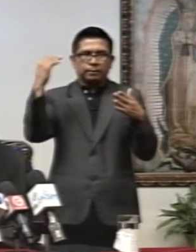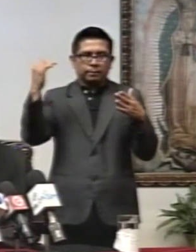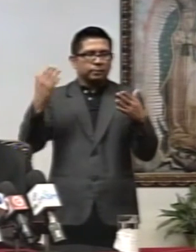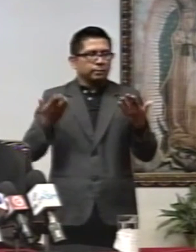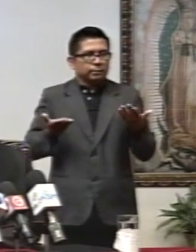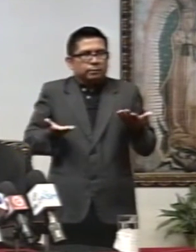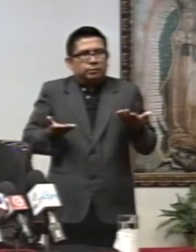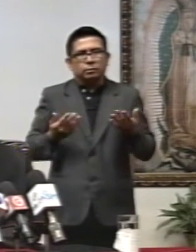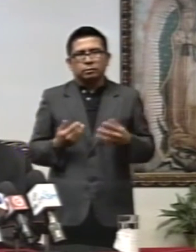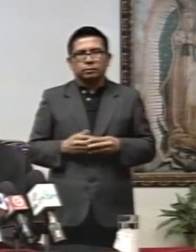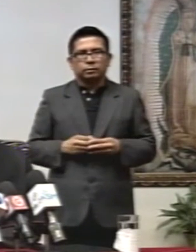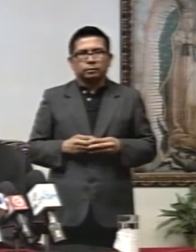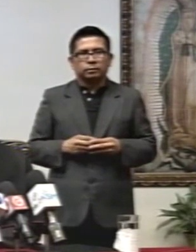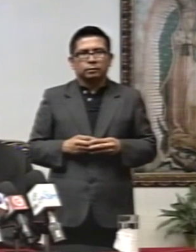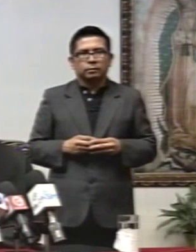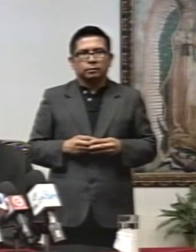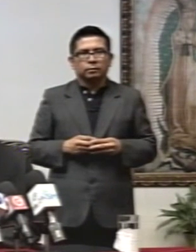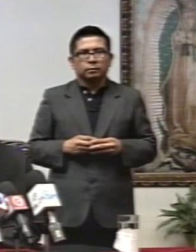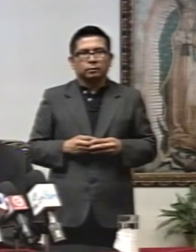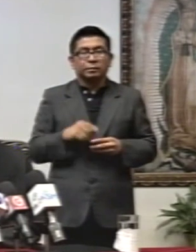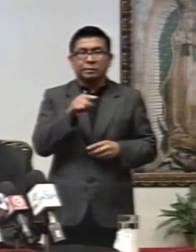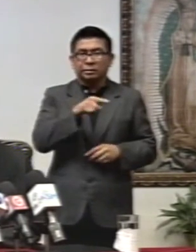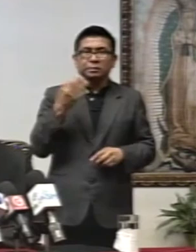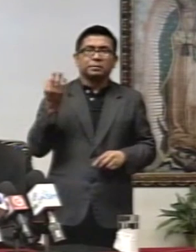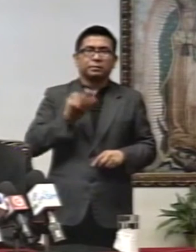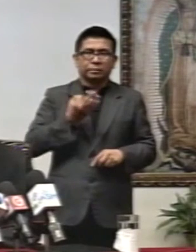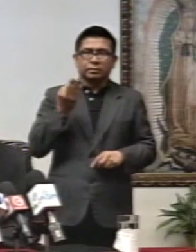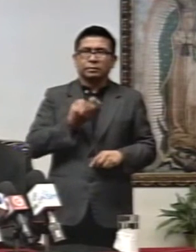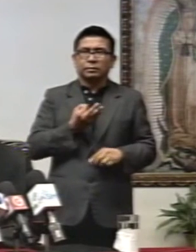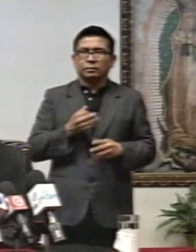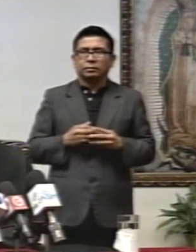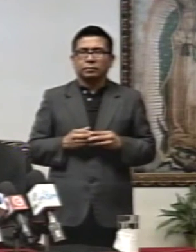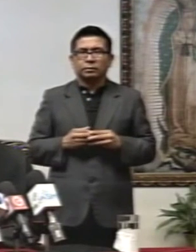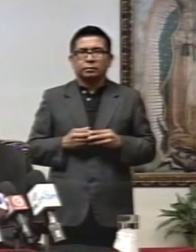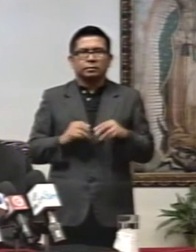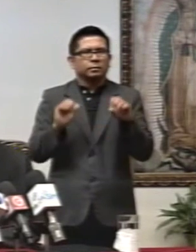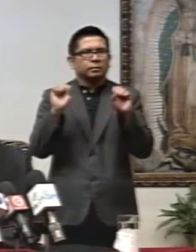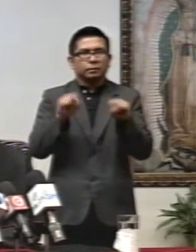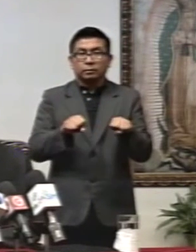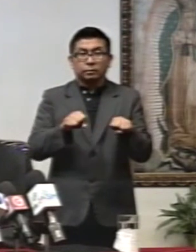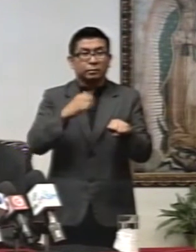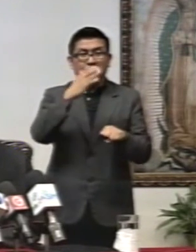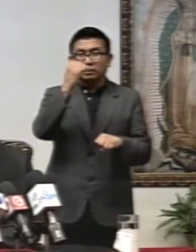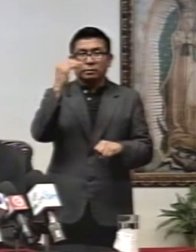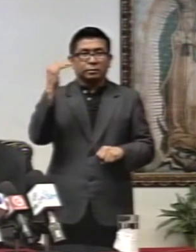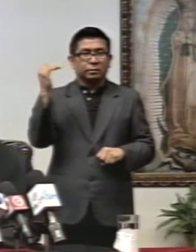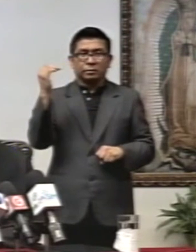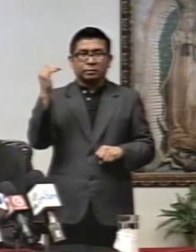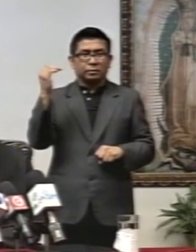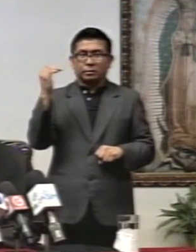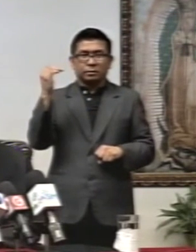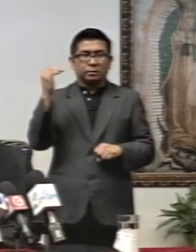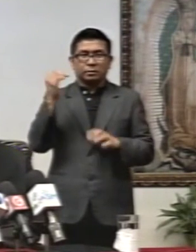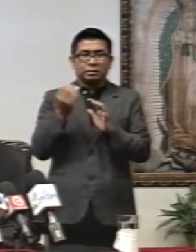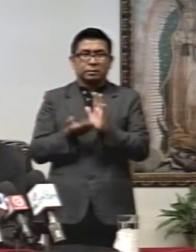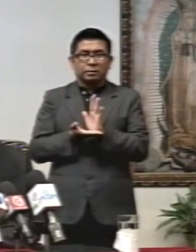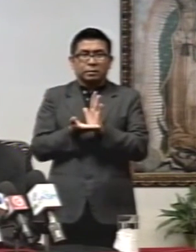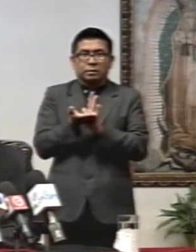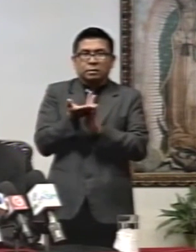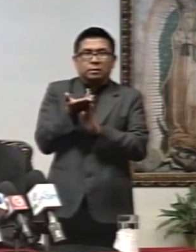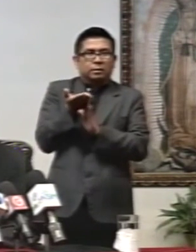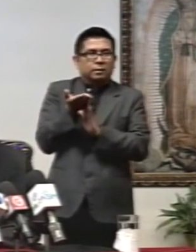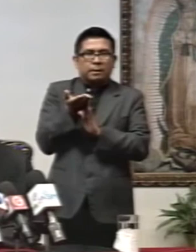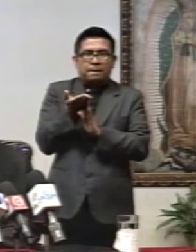naturalmente. Y esto es necesario. No puede el país desarrollarse